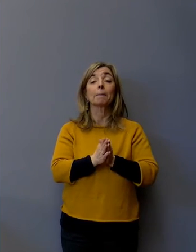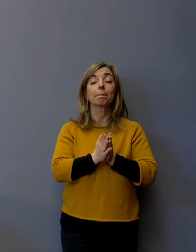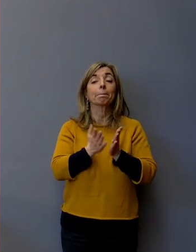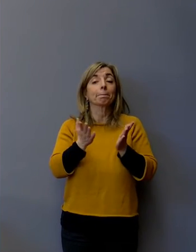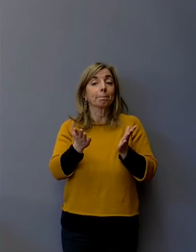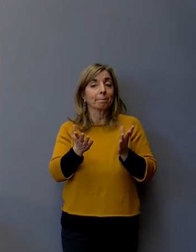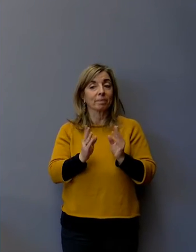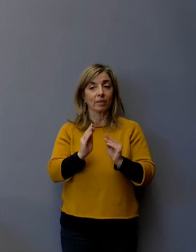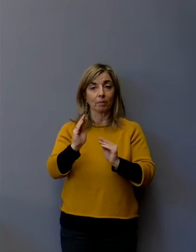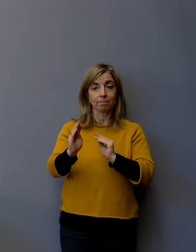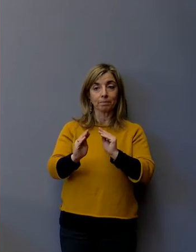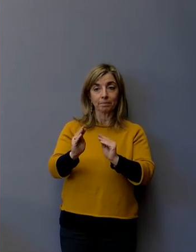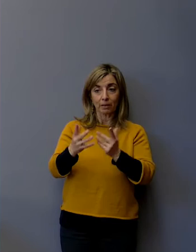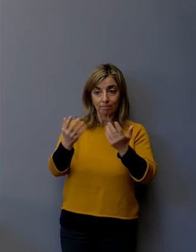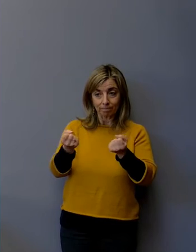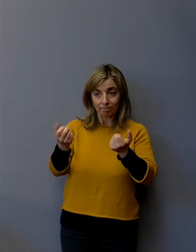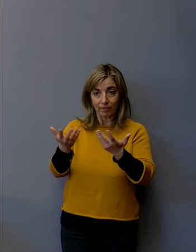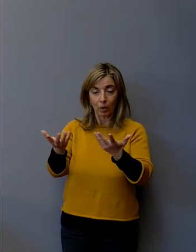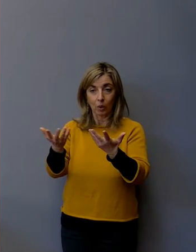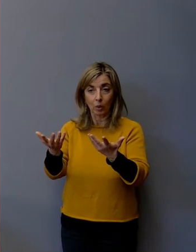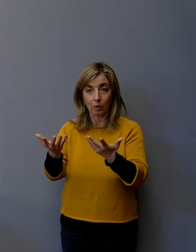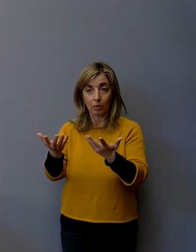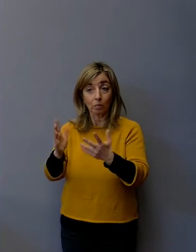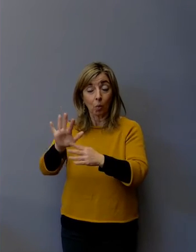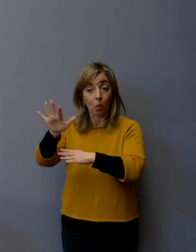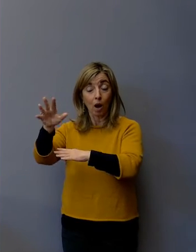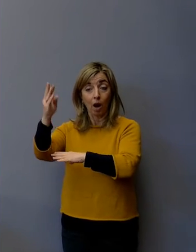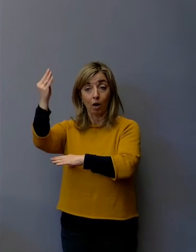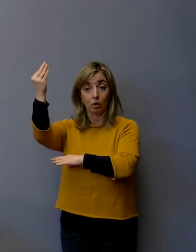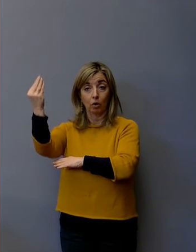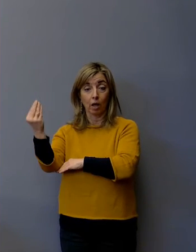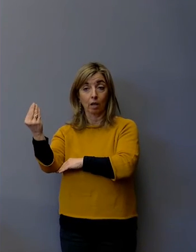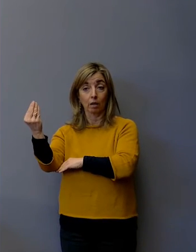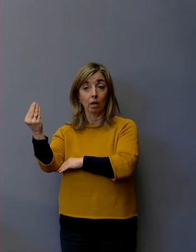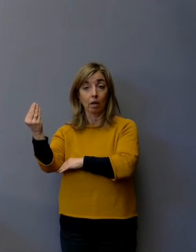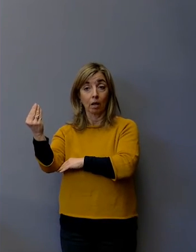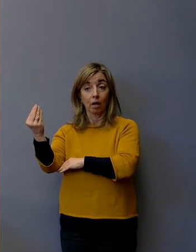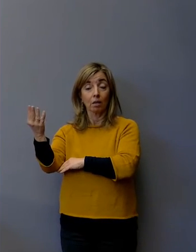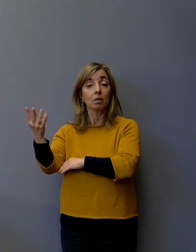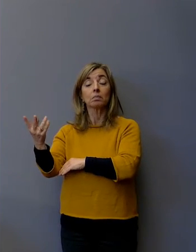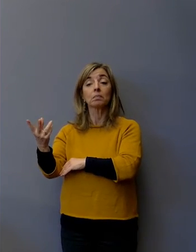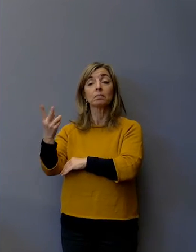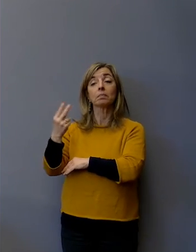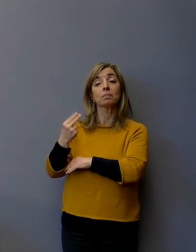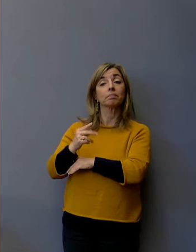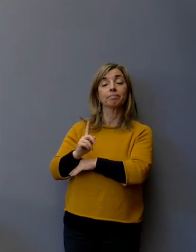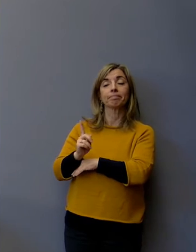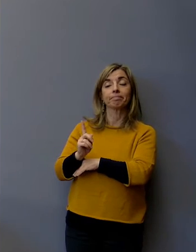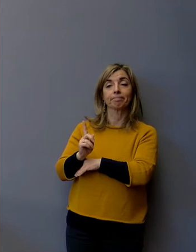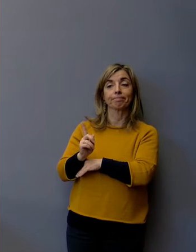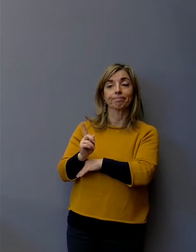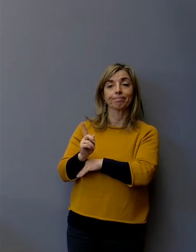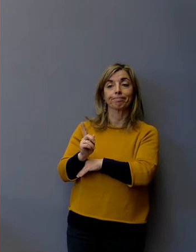attivarsi in qualche modo presso un altro ente è stato diretto che non è in qualche modo non rende